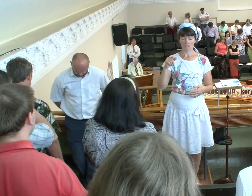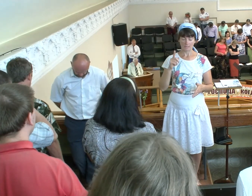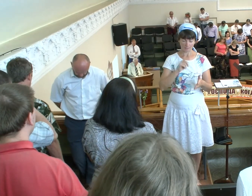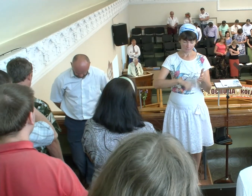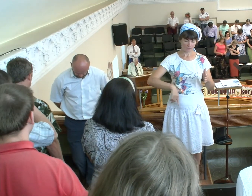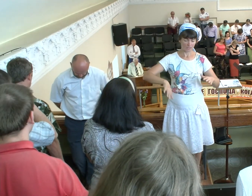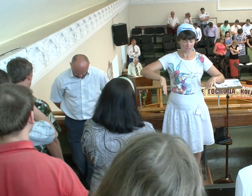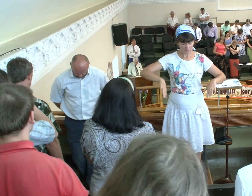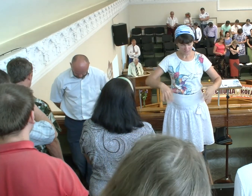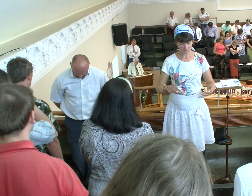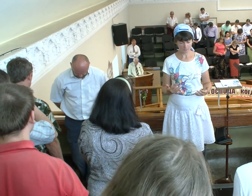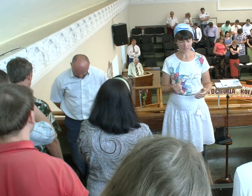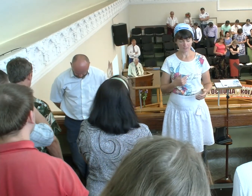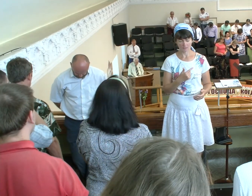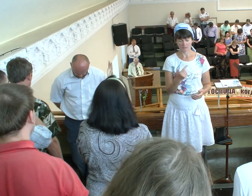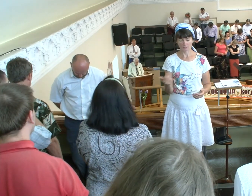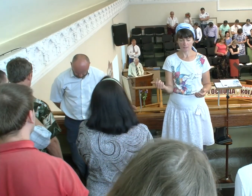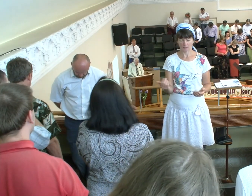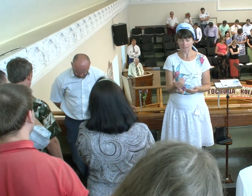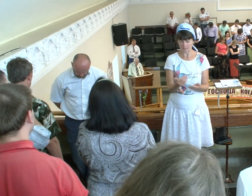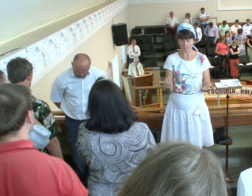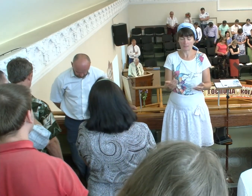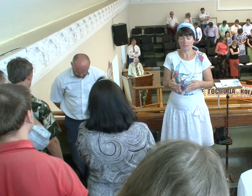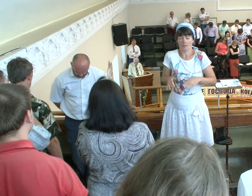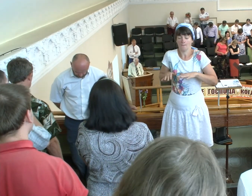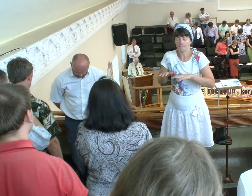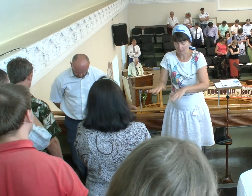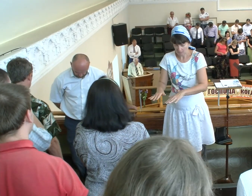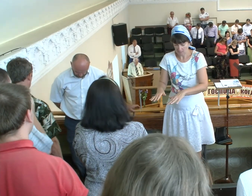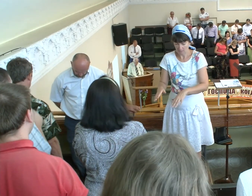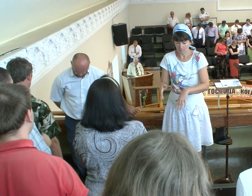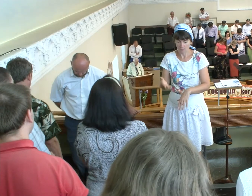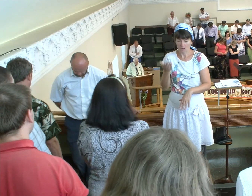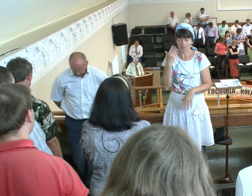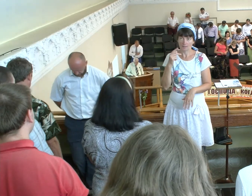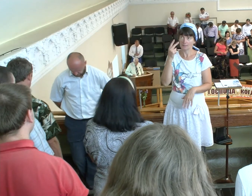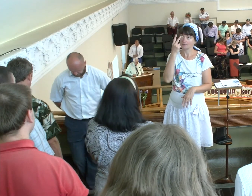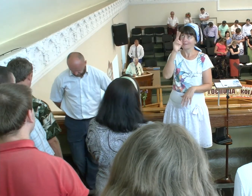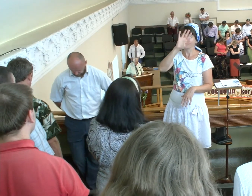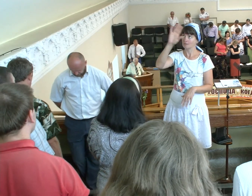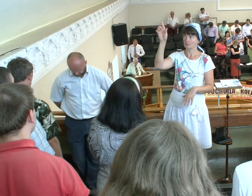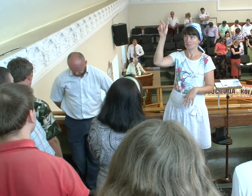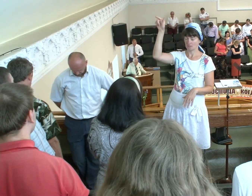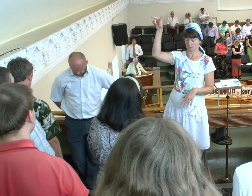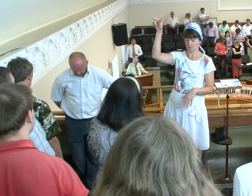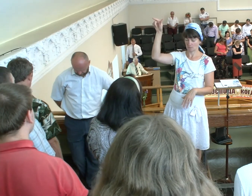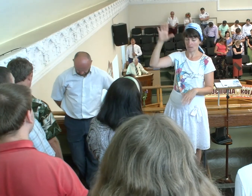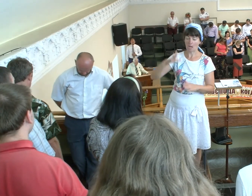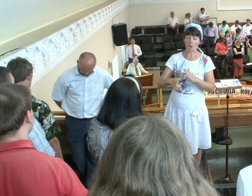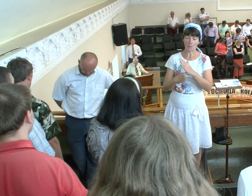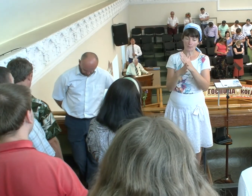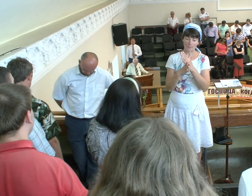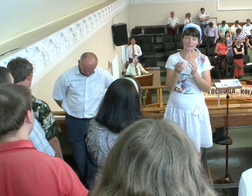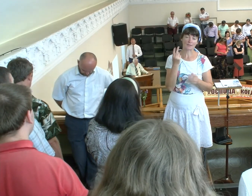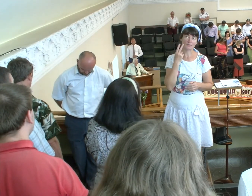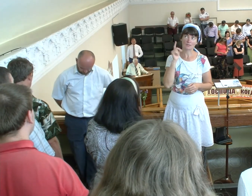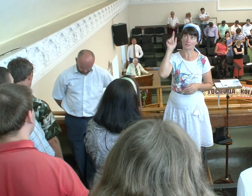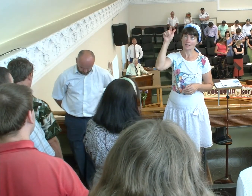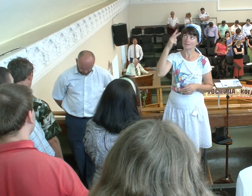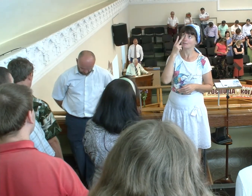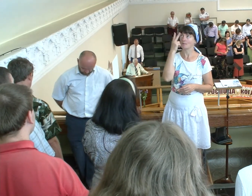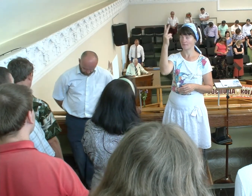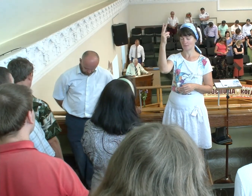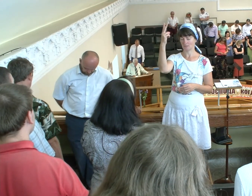мы падаем, спотыкаемся, когда теряем тебя из вида. Помоги не терять тебя из вида, как однажды Петр